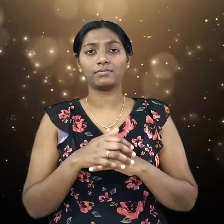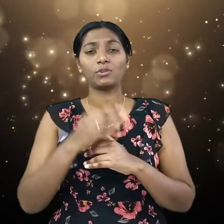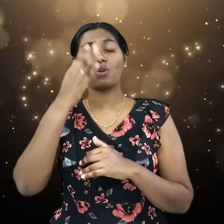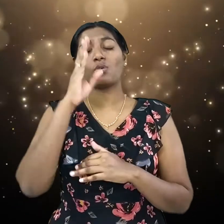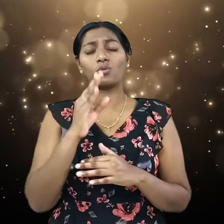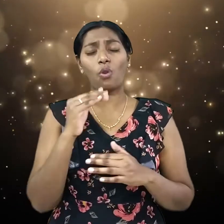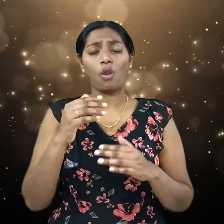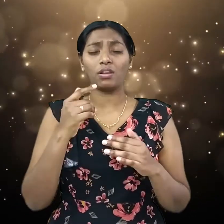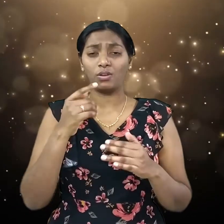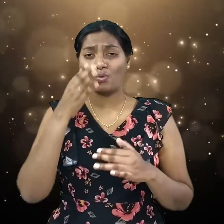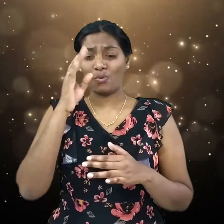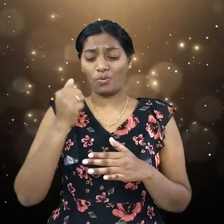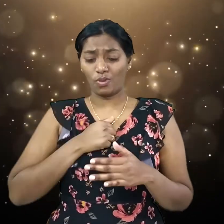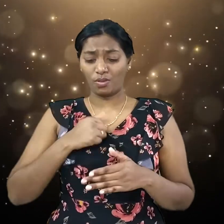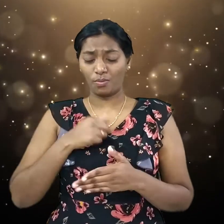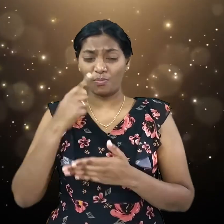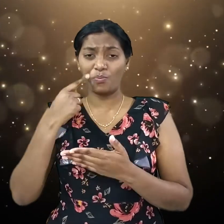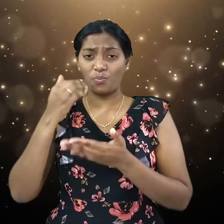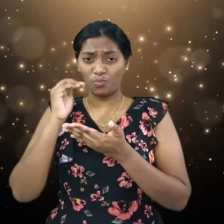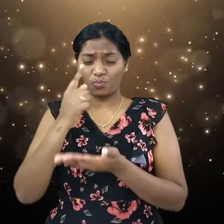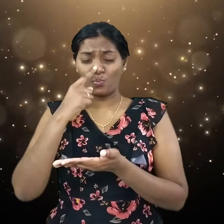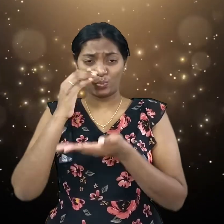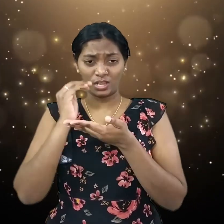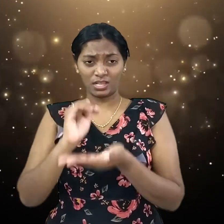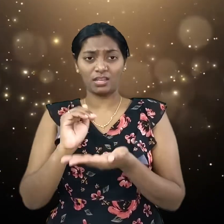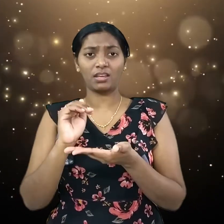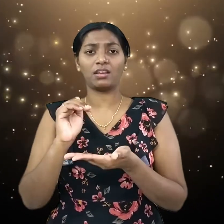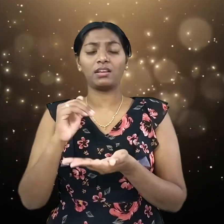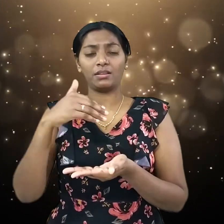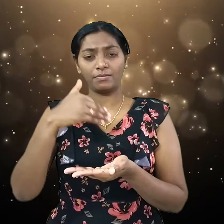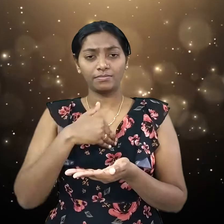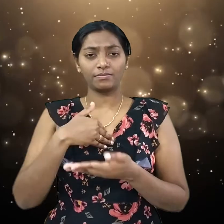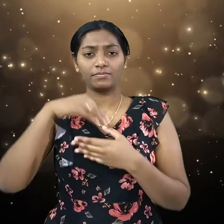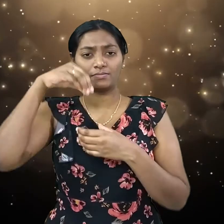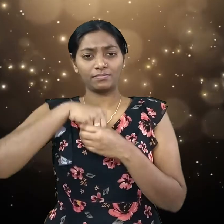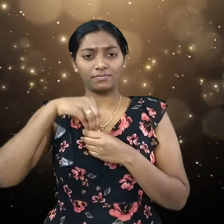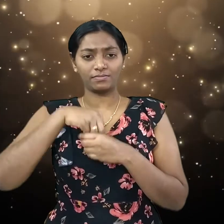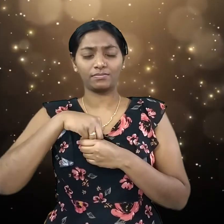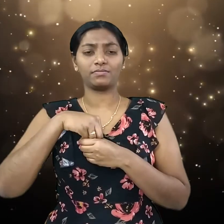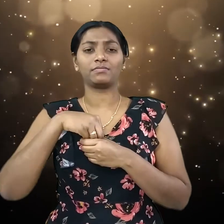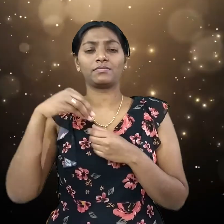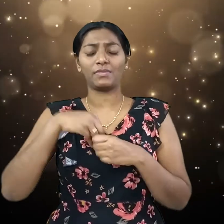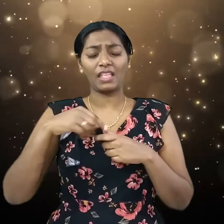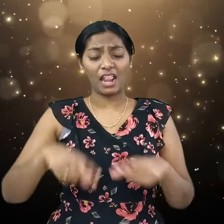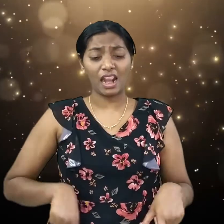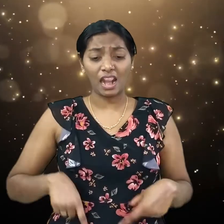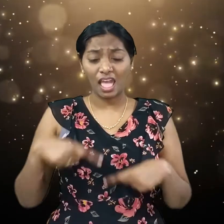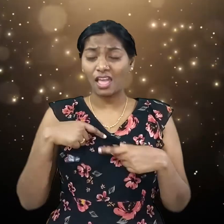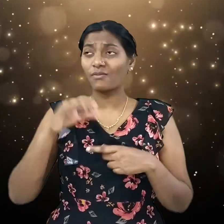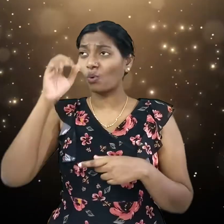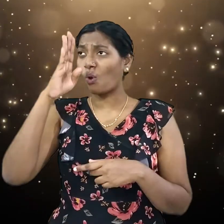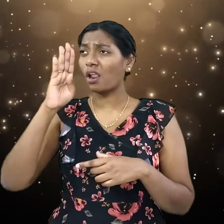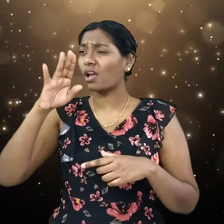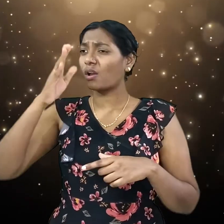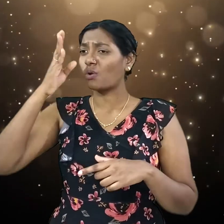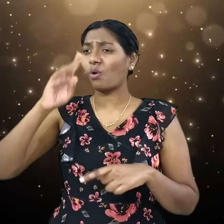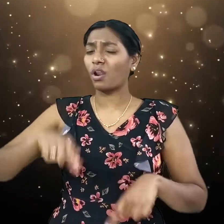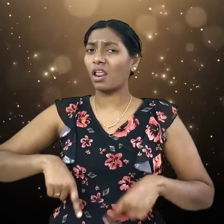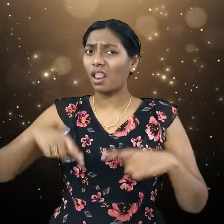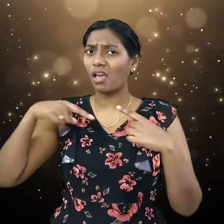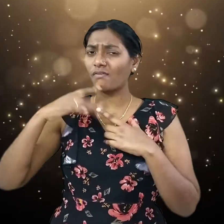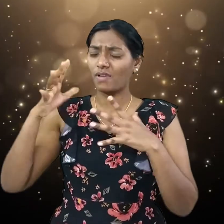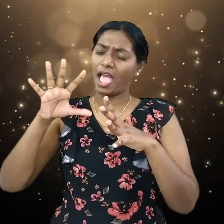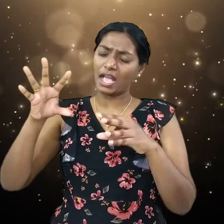आज से मैं परमेश्वर की संतान हूं, और मैं अपने अंदर परमेश्वर के जीवन को ग्रहण करता